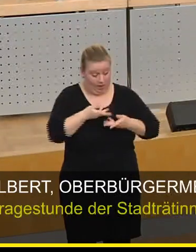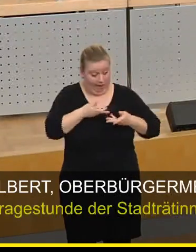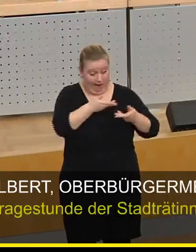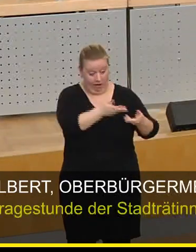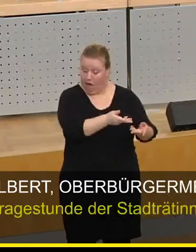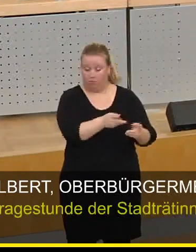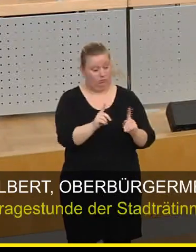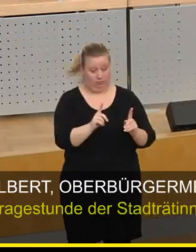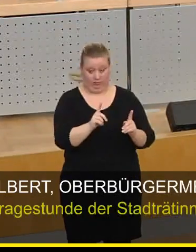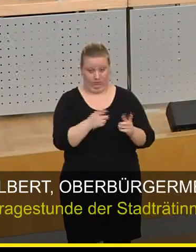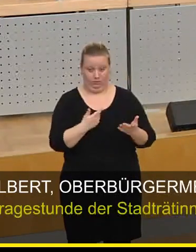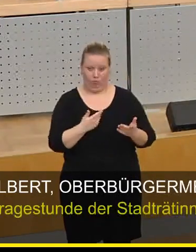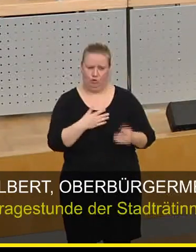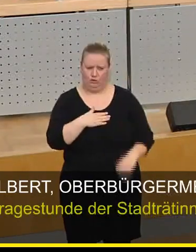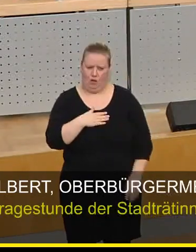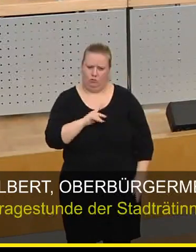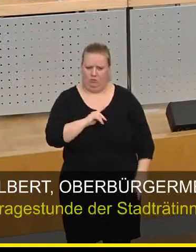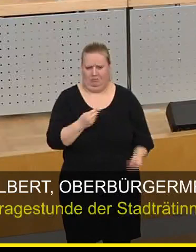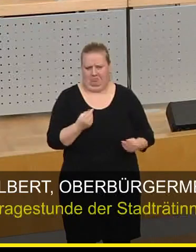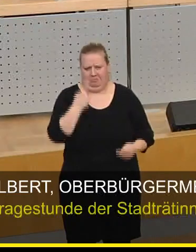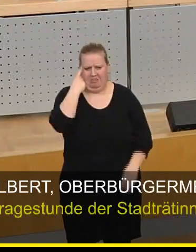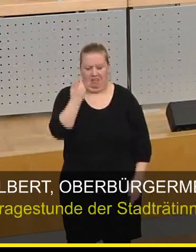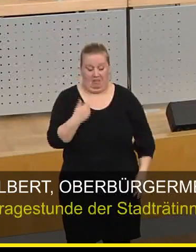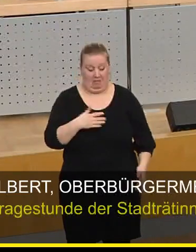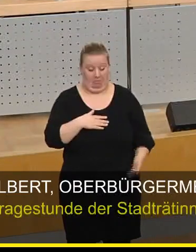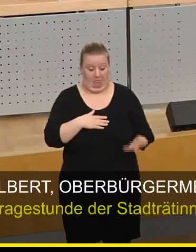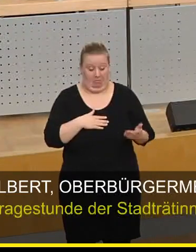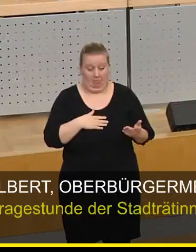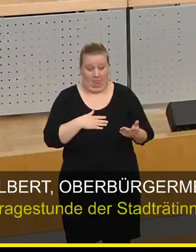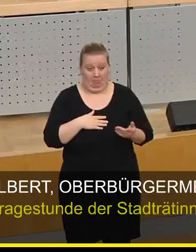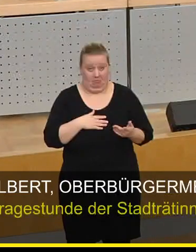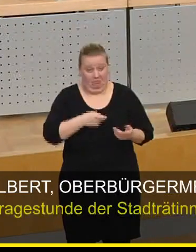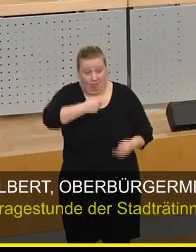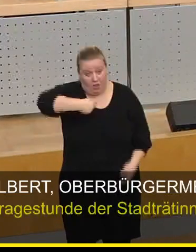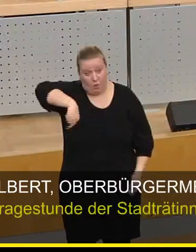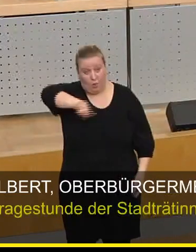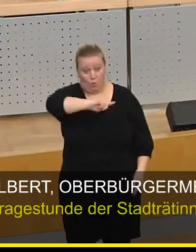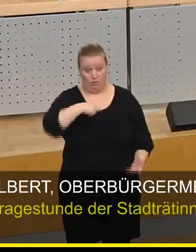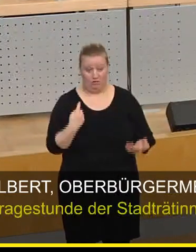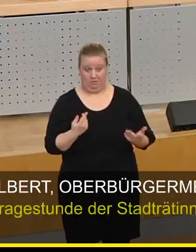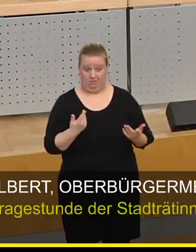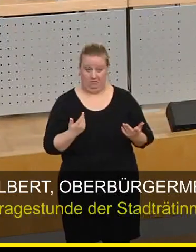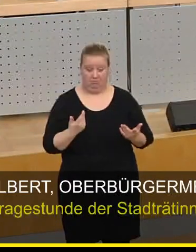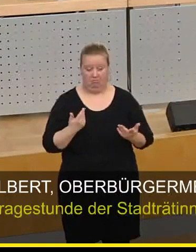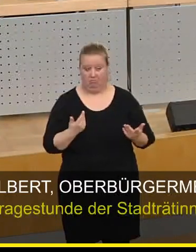gewesen. Insoweit sehe ich keinerlei Veranlassungen, was uns im